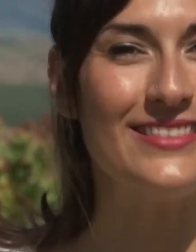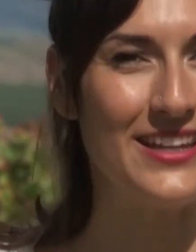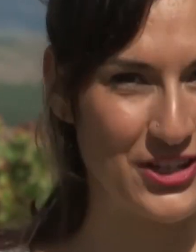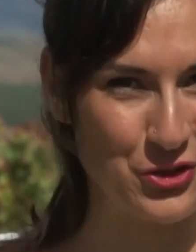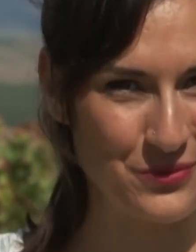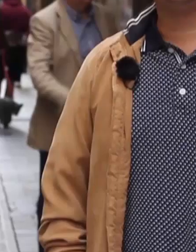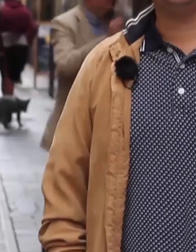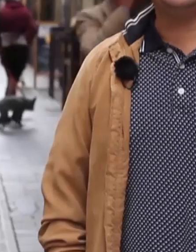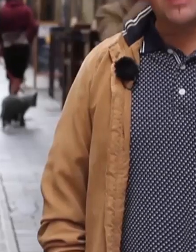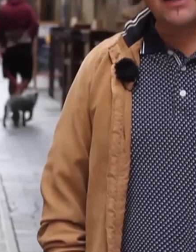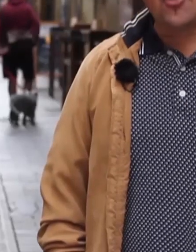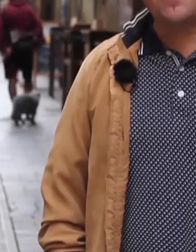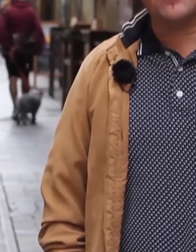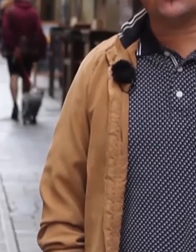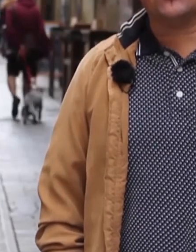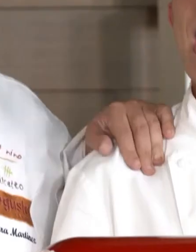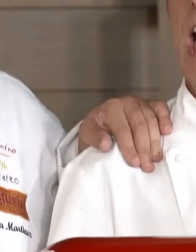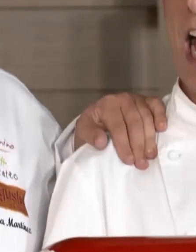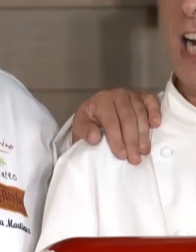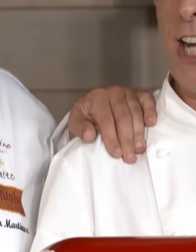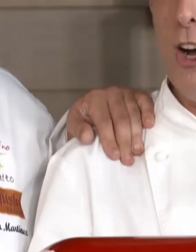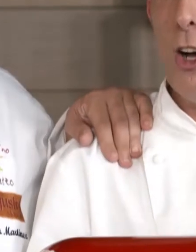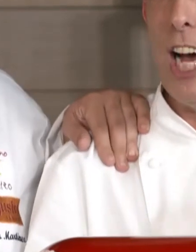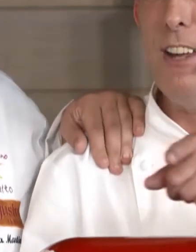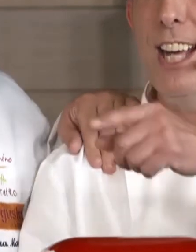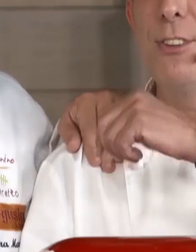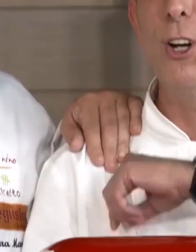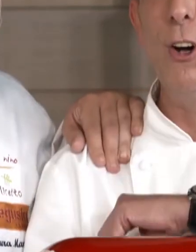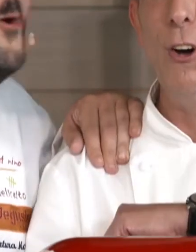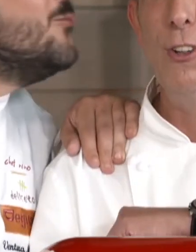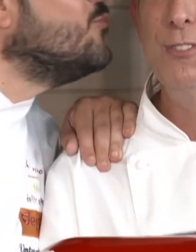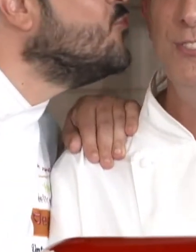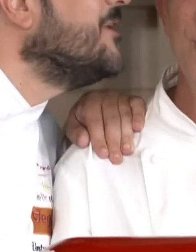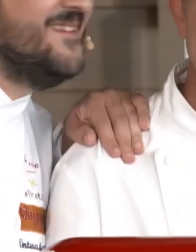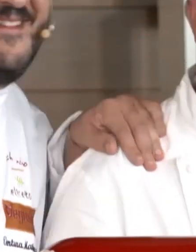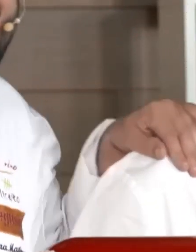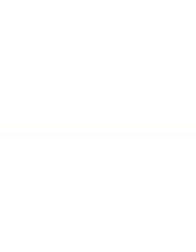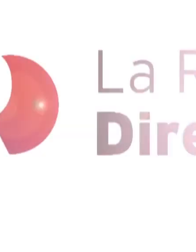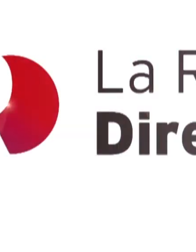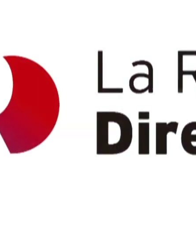Rioja Directo. La Rioja Directo. La Rioja Directo. La Rioja Directo.